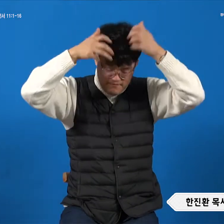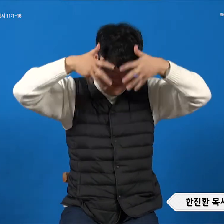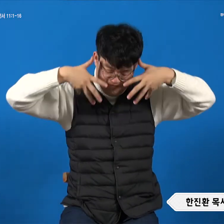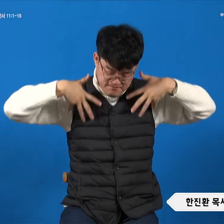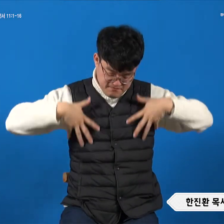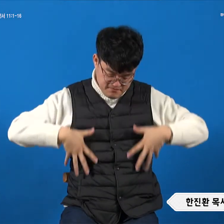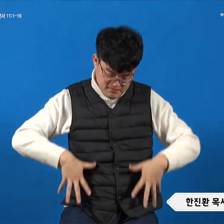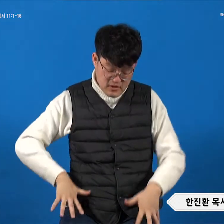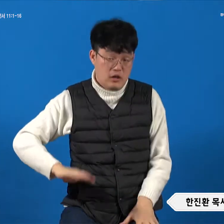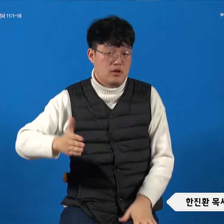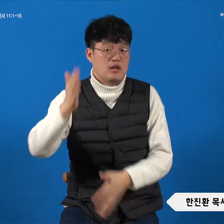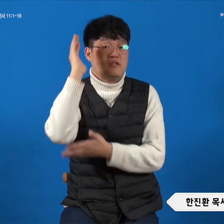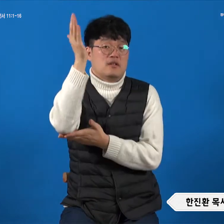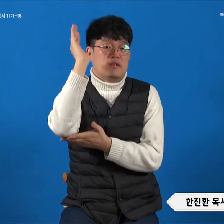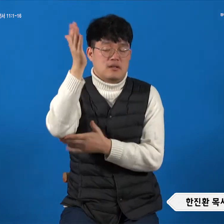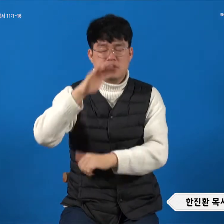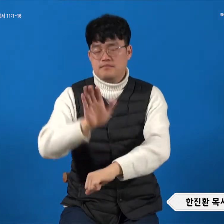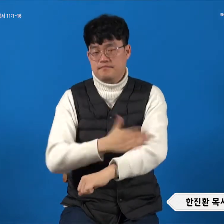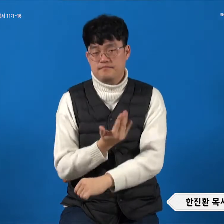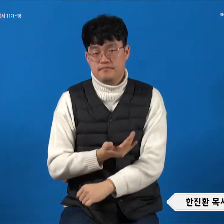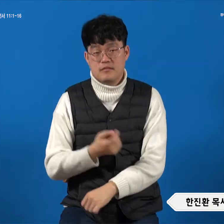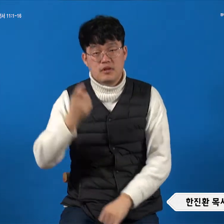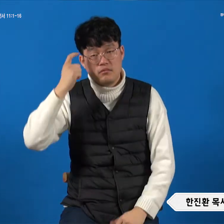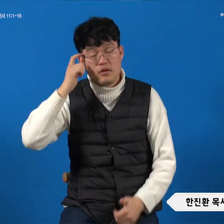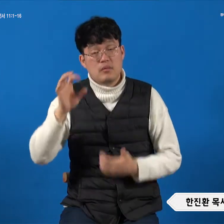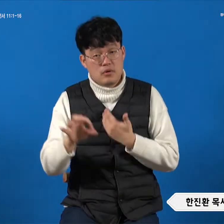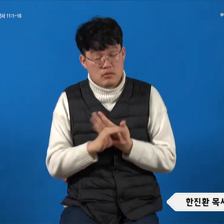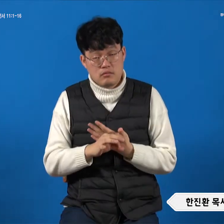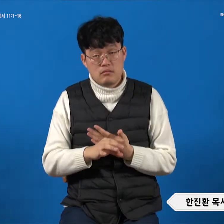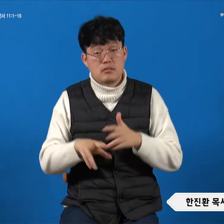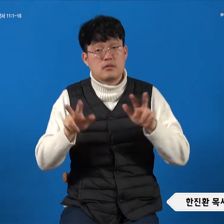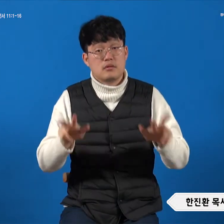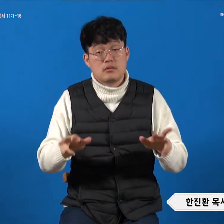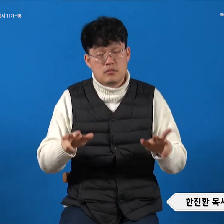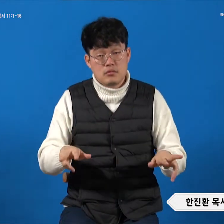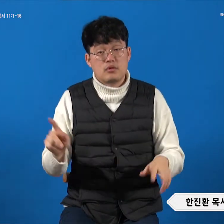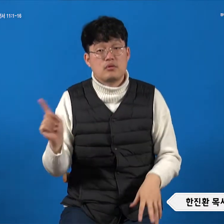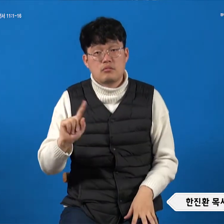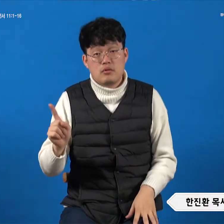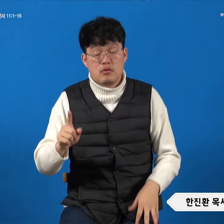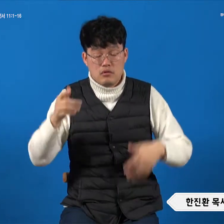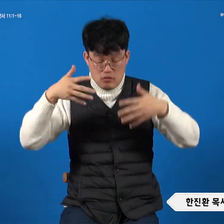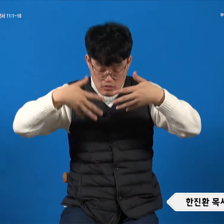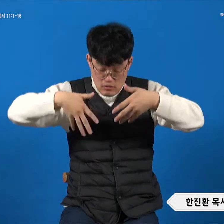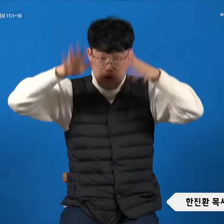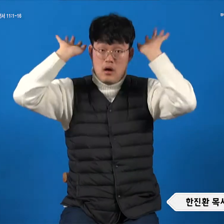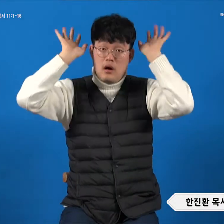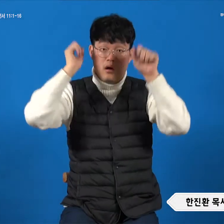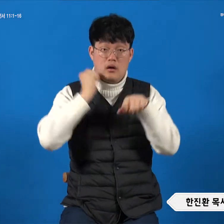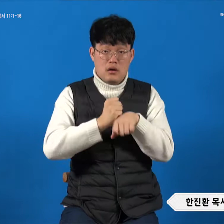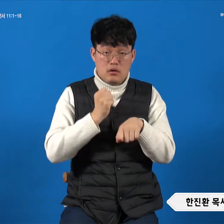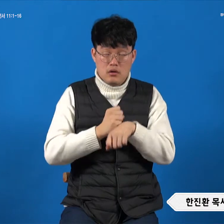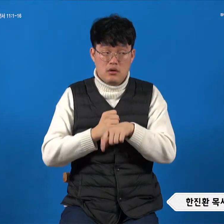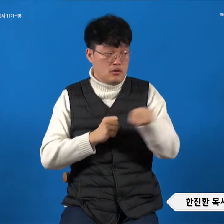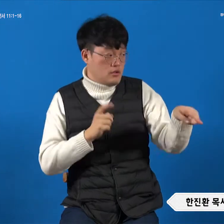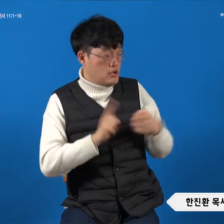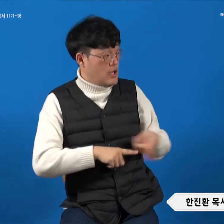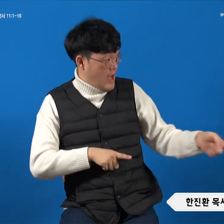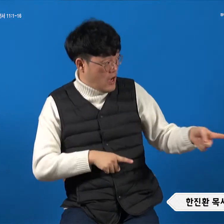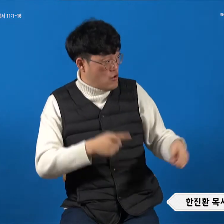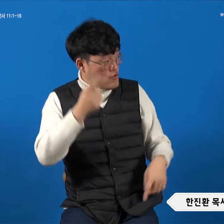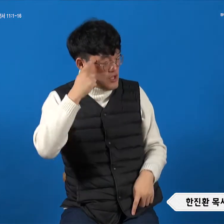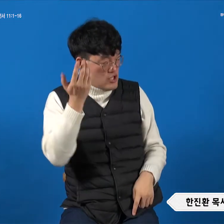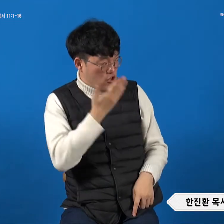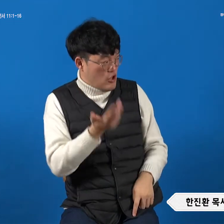지금도 노울을 써야 된다고 주장하는 것은 잘못된 것입니다. 왜냐하면 지금은 노울을 안 썼다고